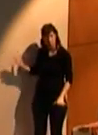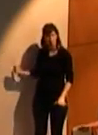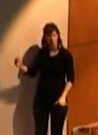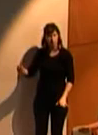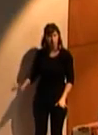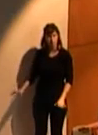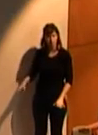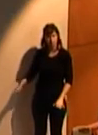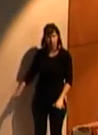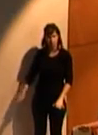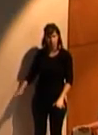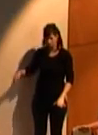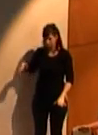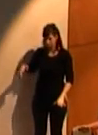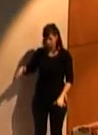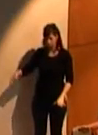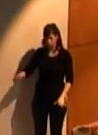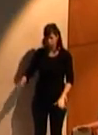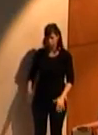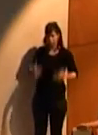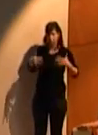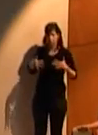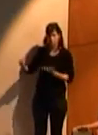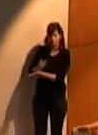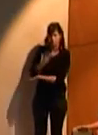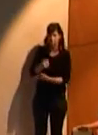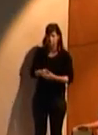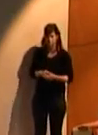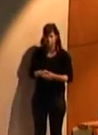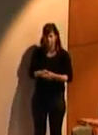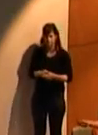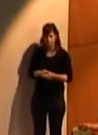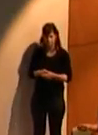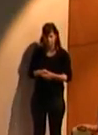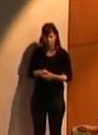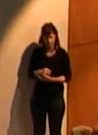rendre compte voilà, qu'une autre personne rentre dans la pièce.